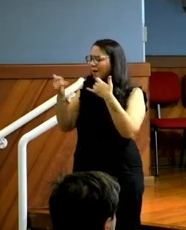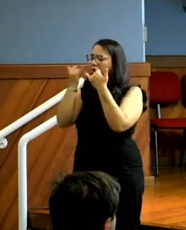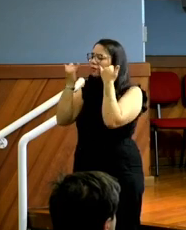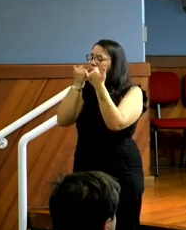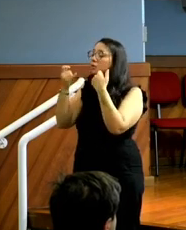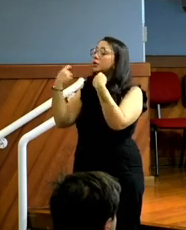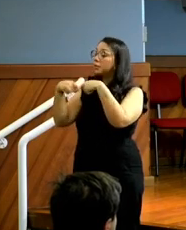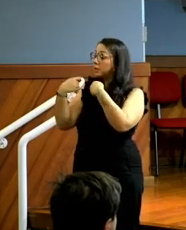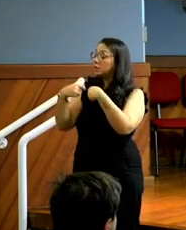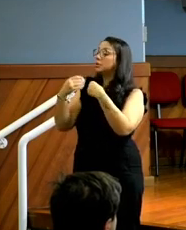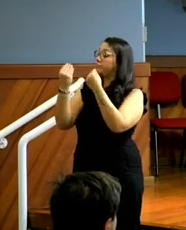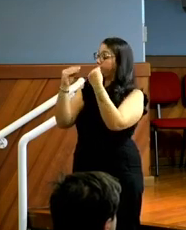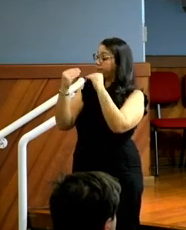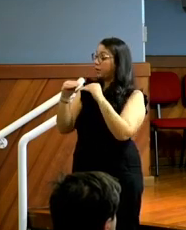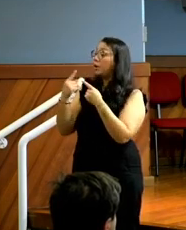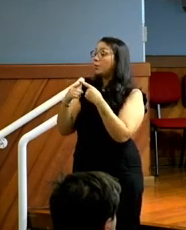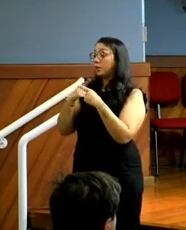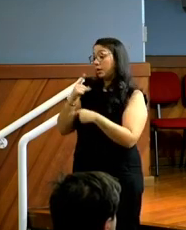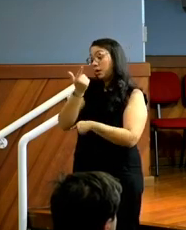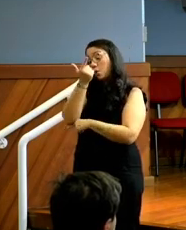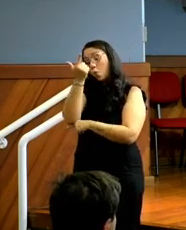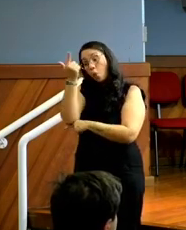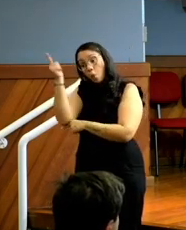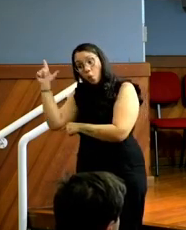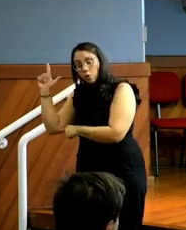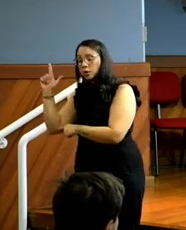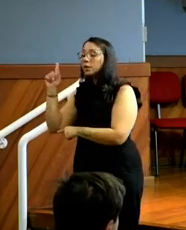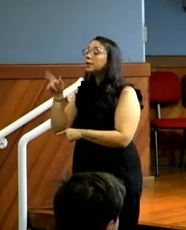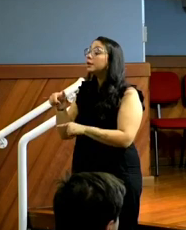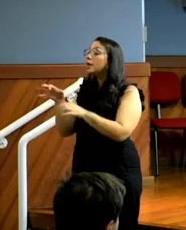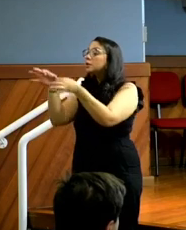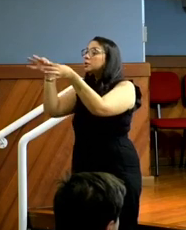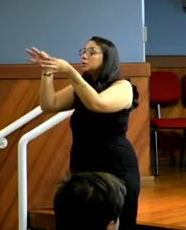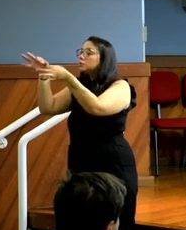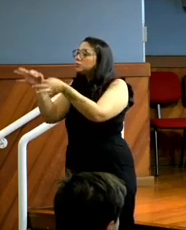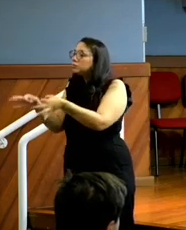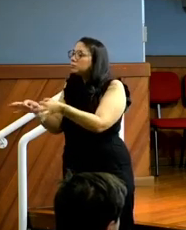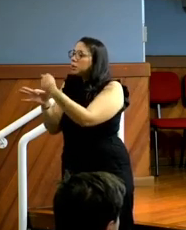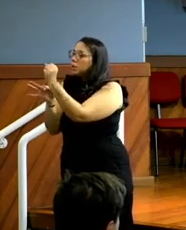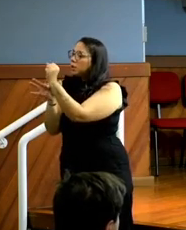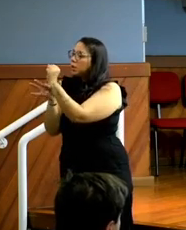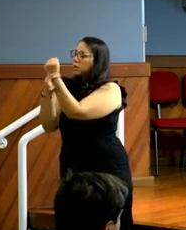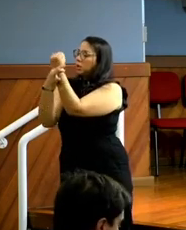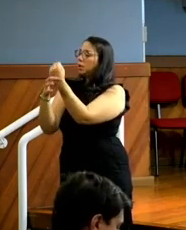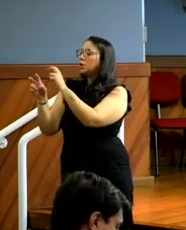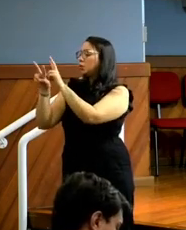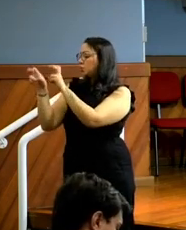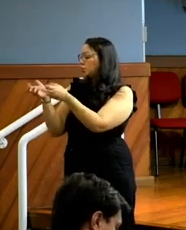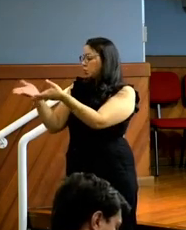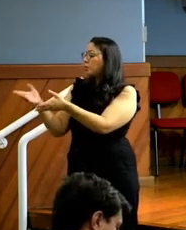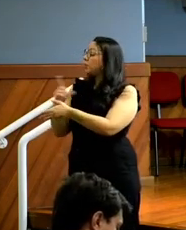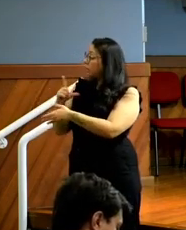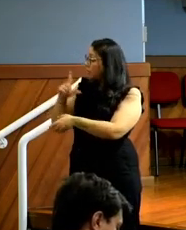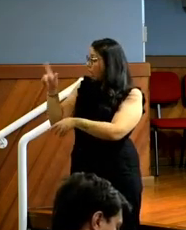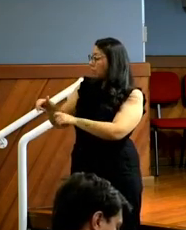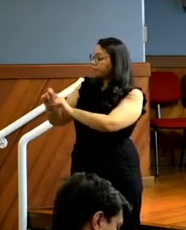ser colocados, porque no fim, gente, a gente tem uma outra coisa, que é a confiabilidade, a autenticidade daquele representante digital